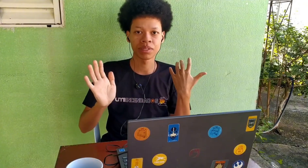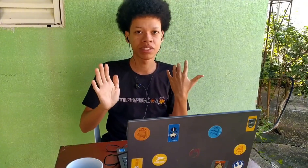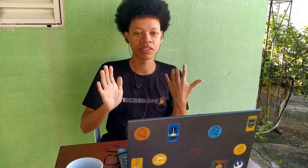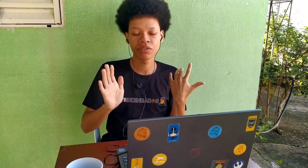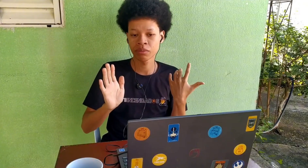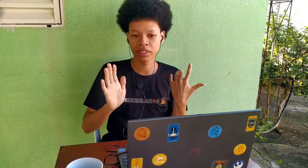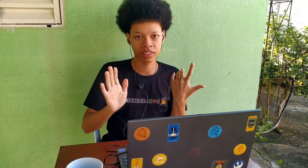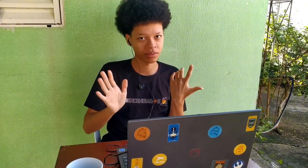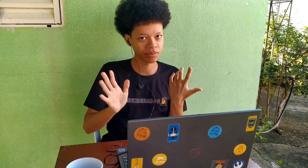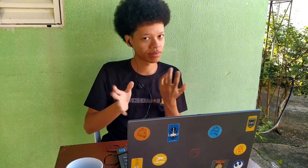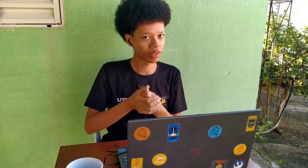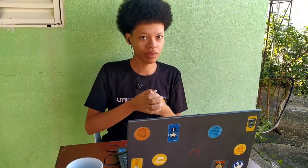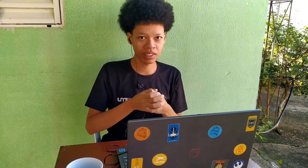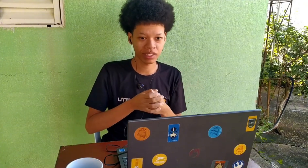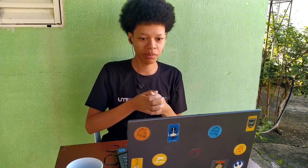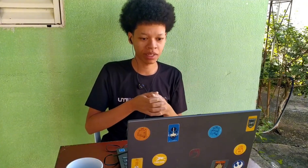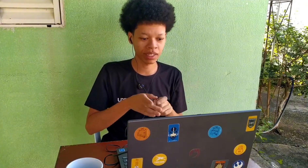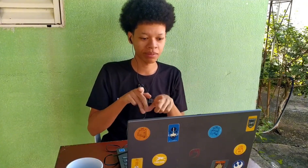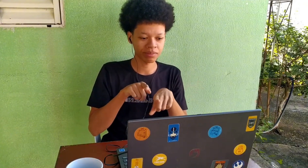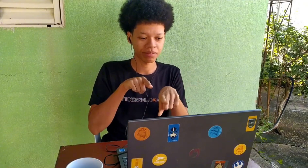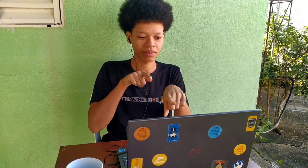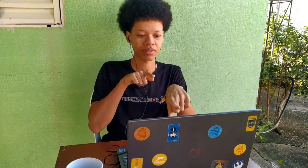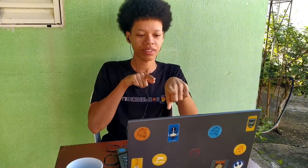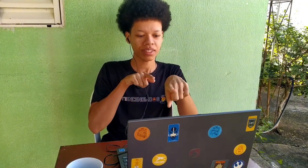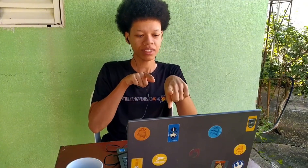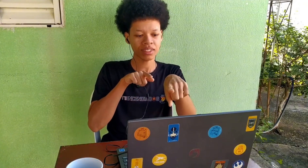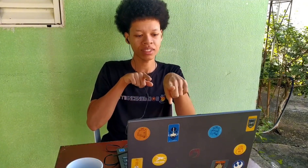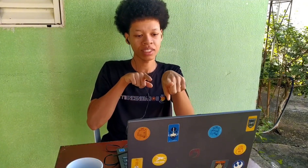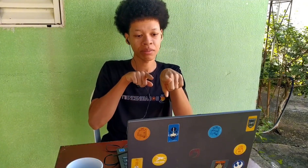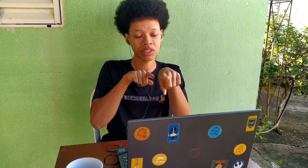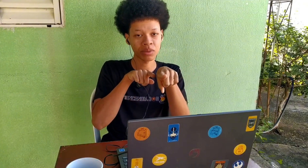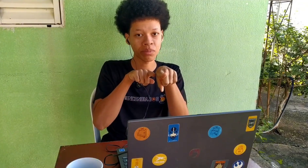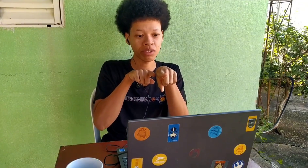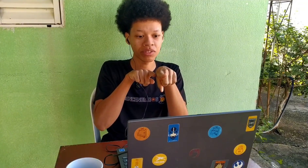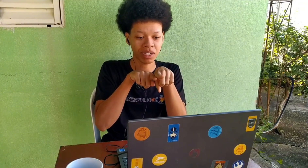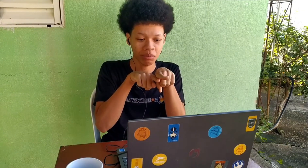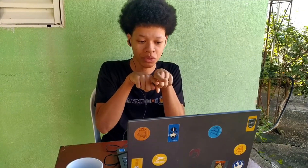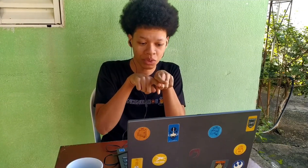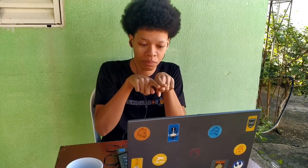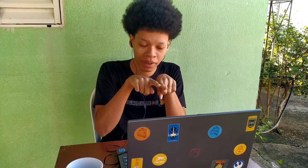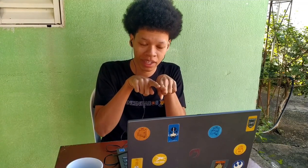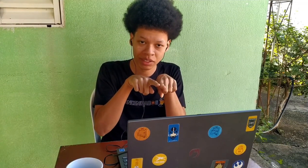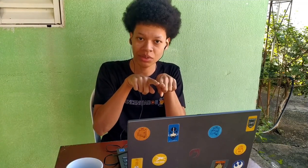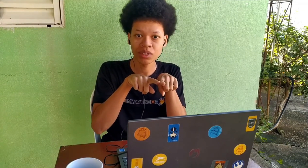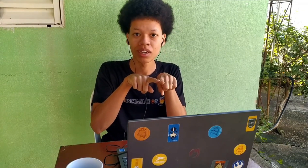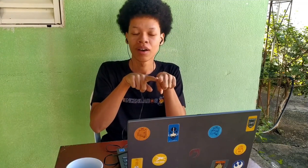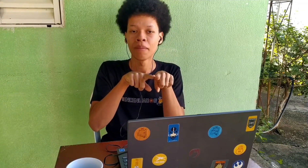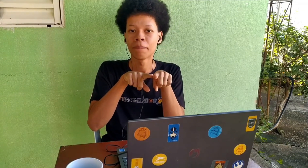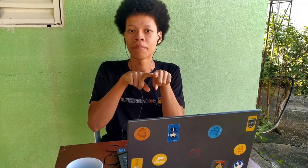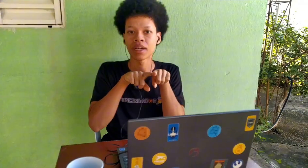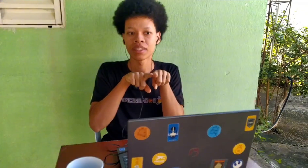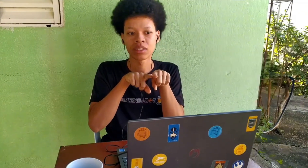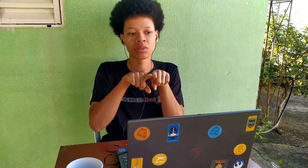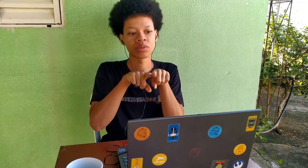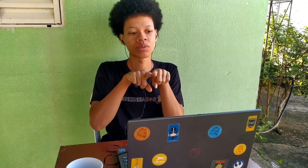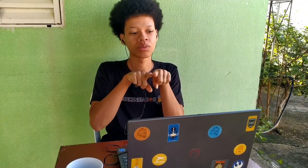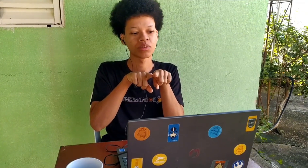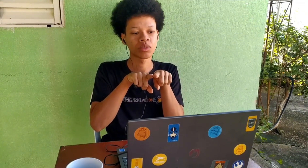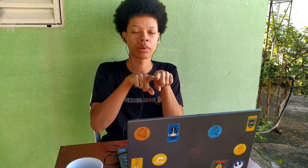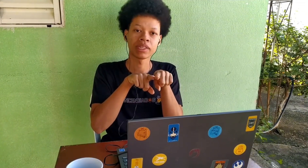perdi a informação, não consegui interpretar. E também a gente não pode ficar muito perto pra não